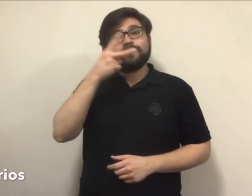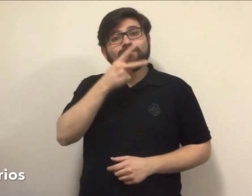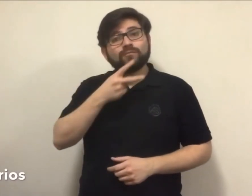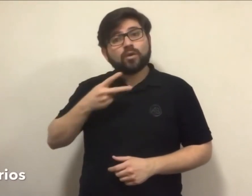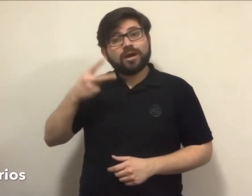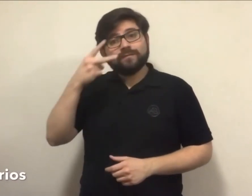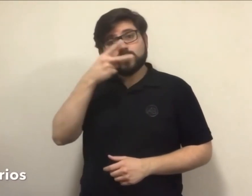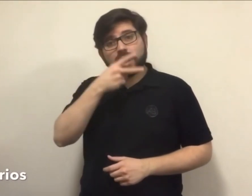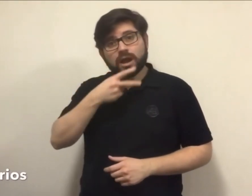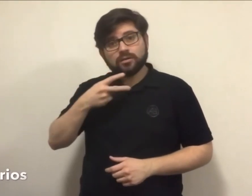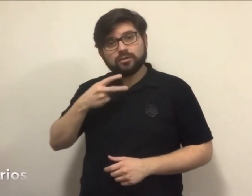Vocabulario.